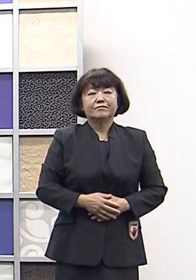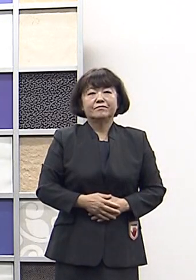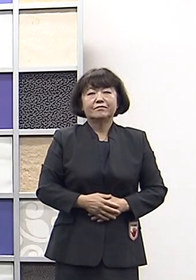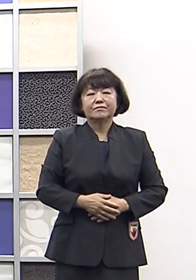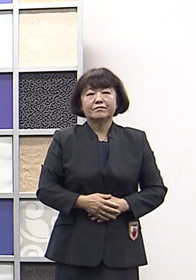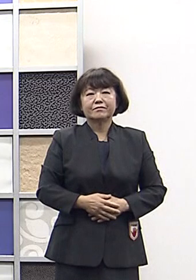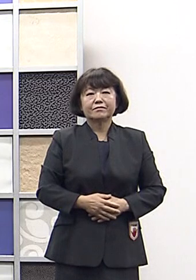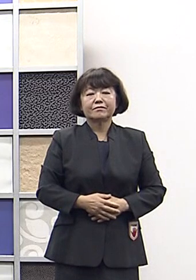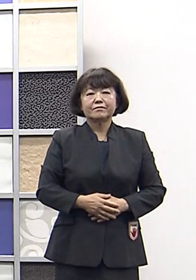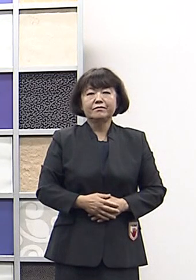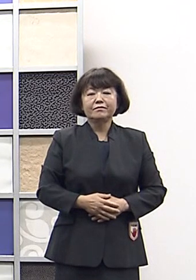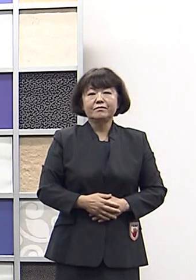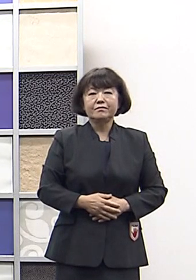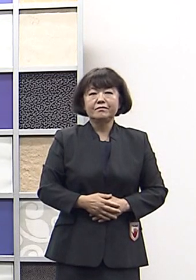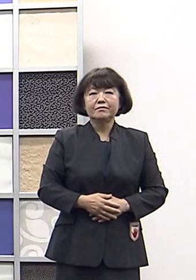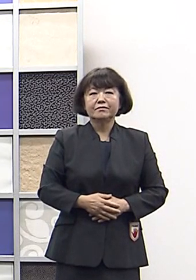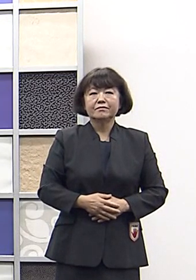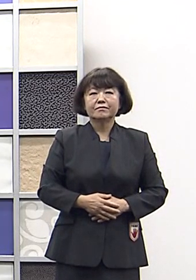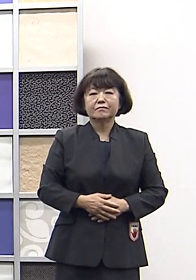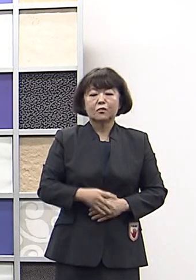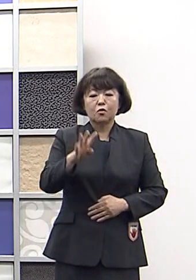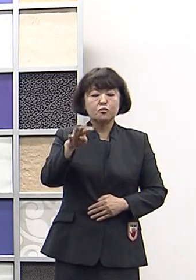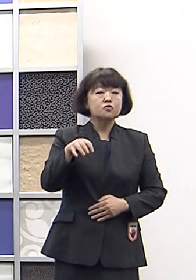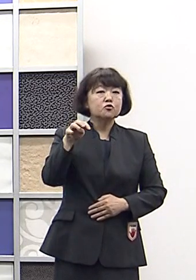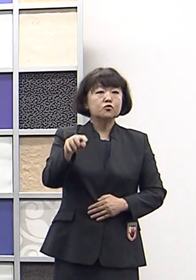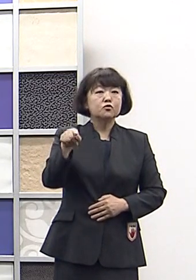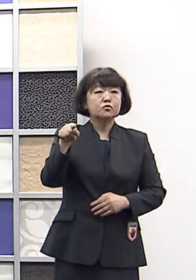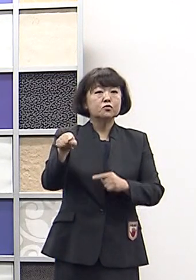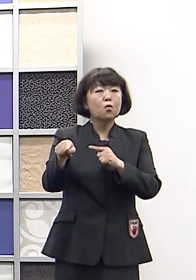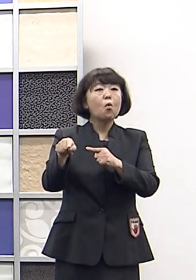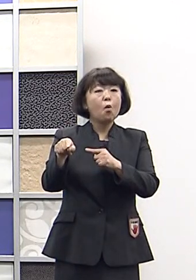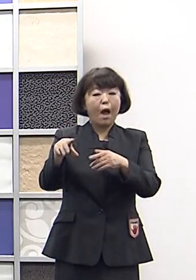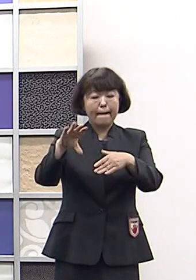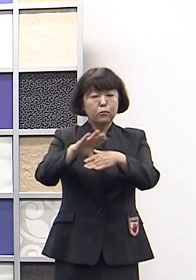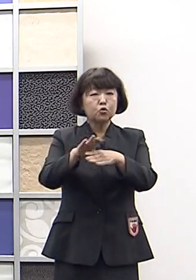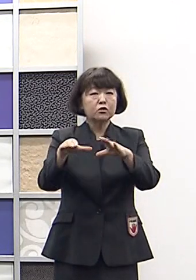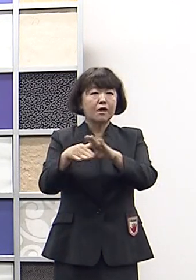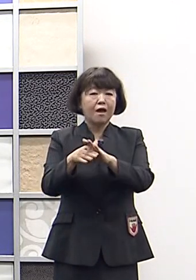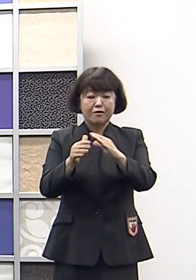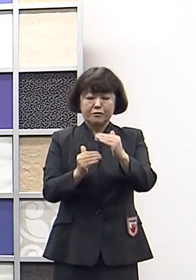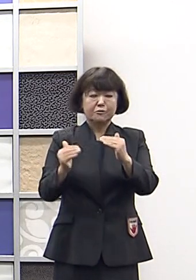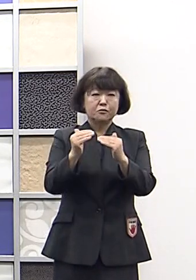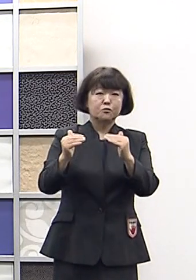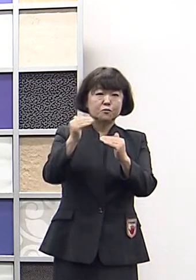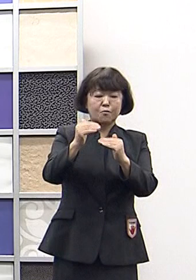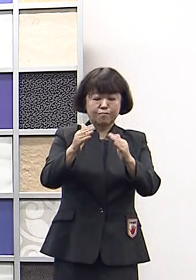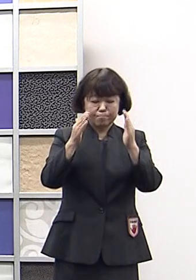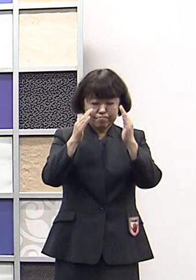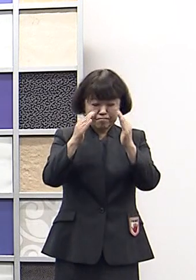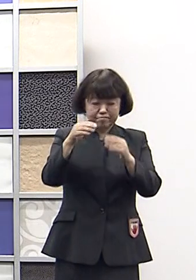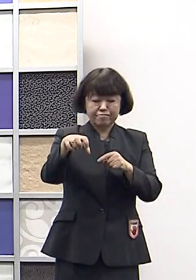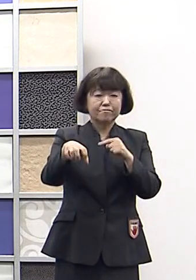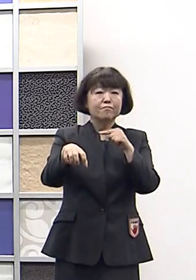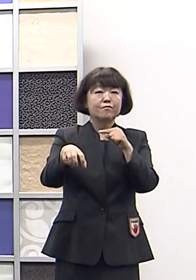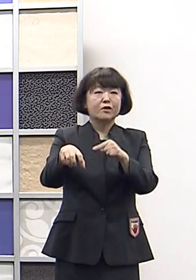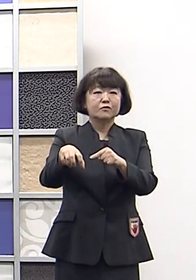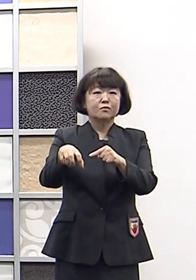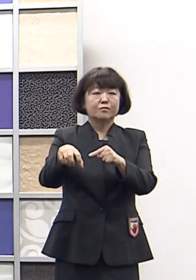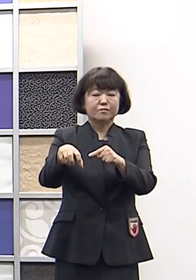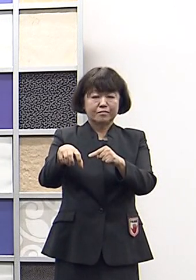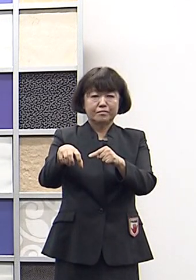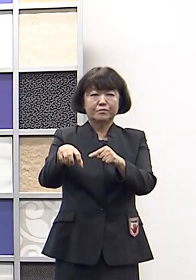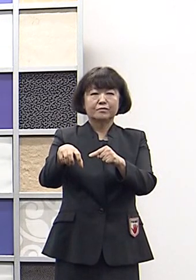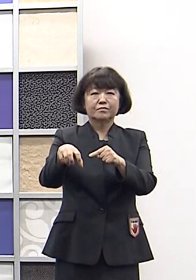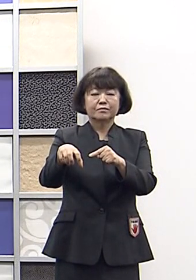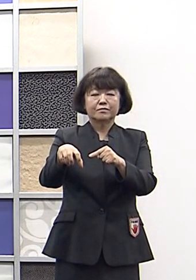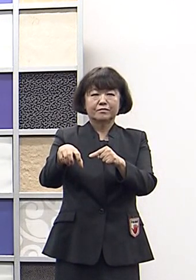またですね、このミナスジェライス州ですが、大変文化振興に力を注いでいる州としても